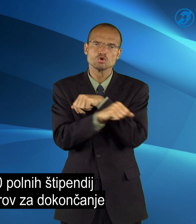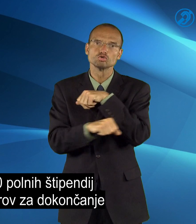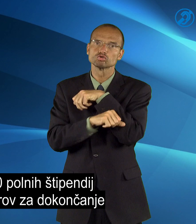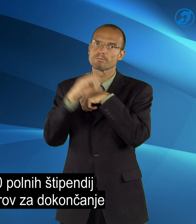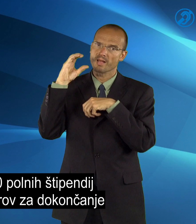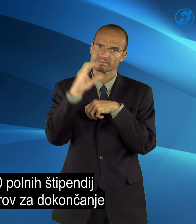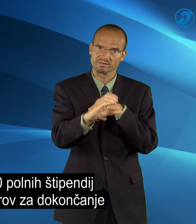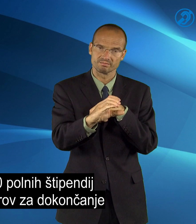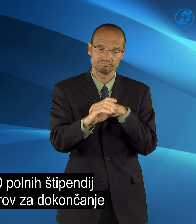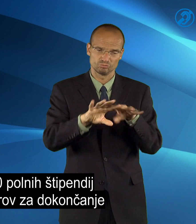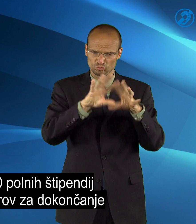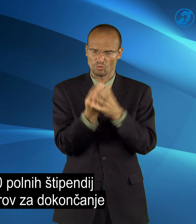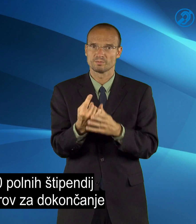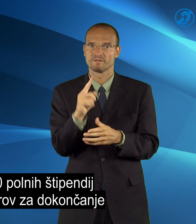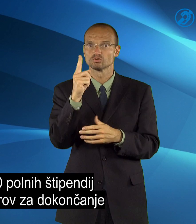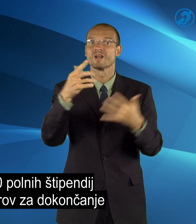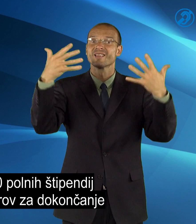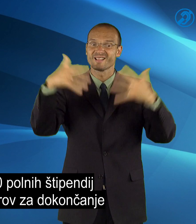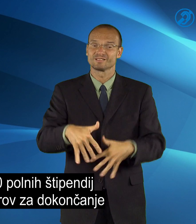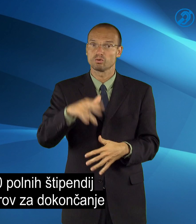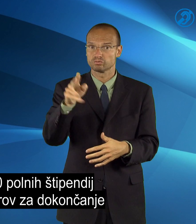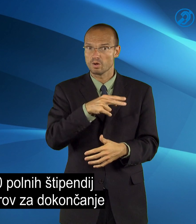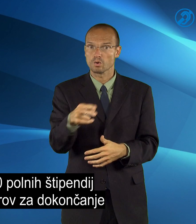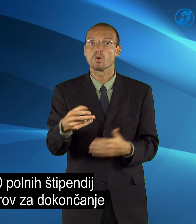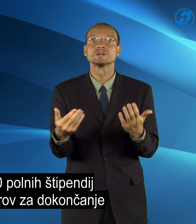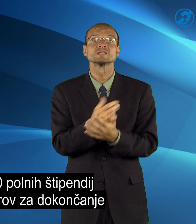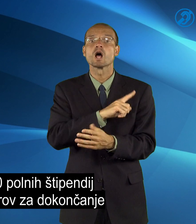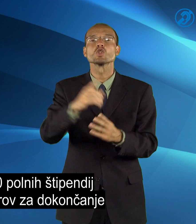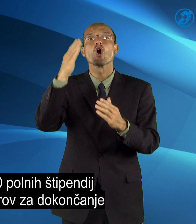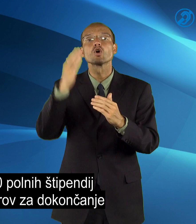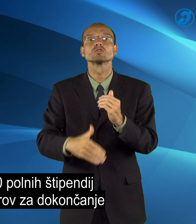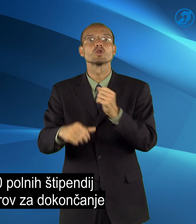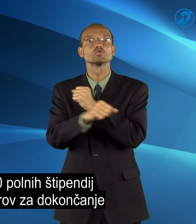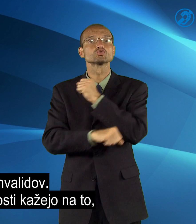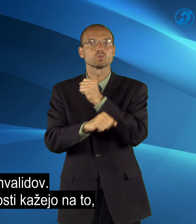v višini 10.000 evrov za dokončanje študija invalidov.